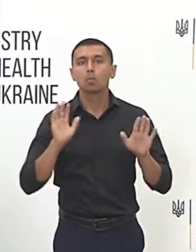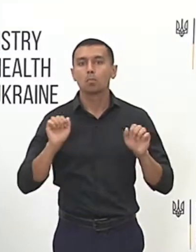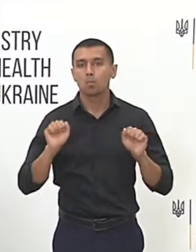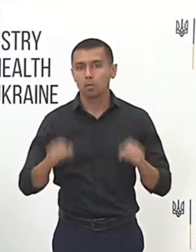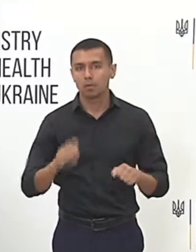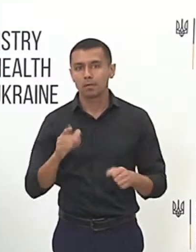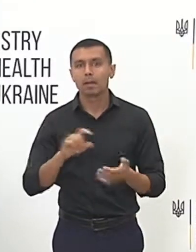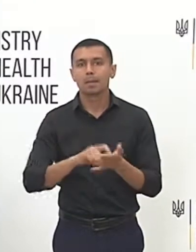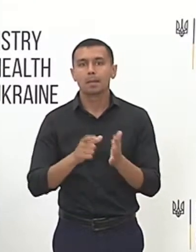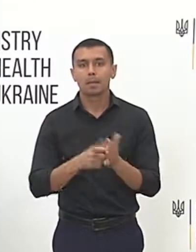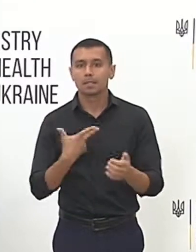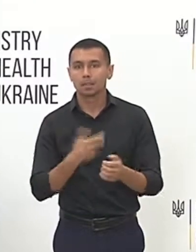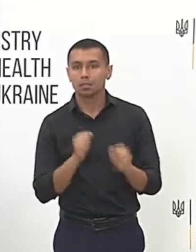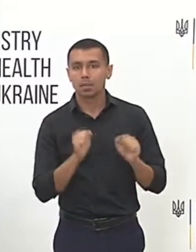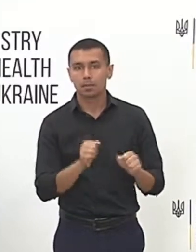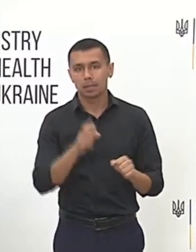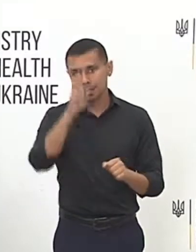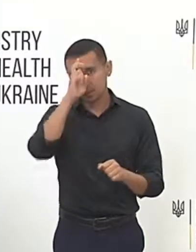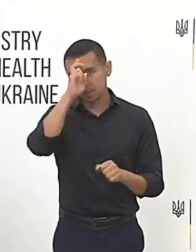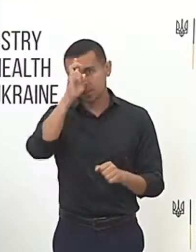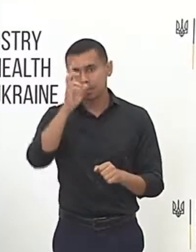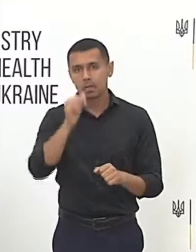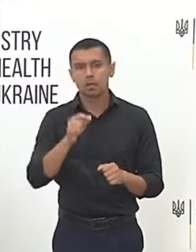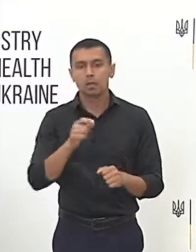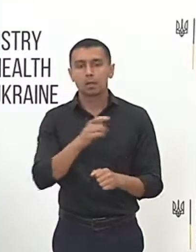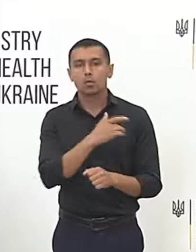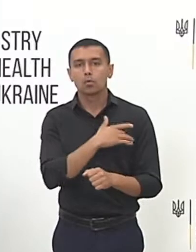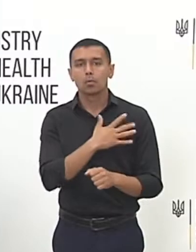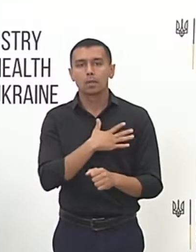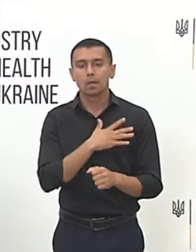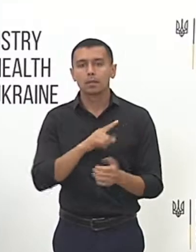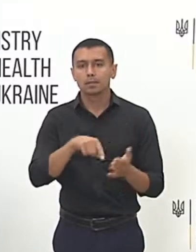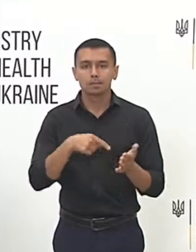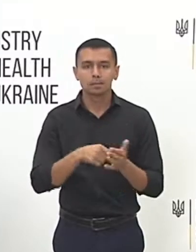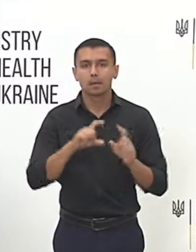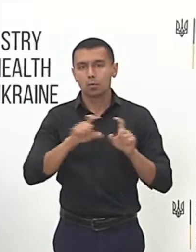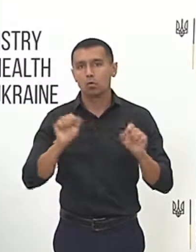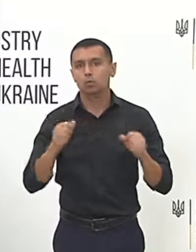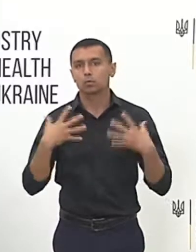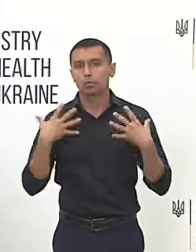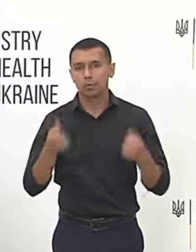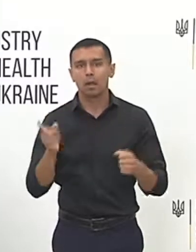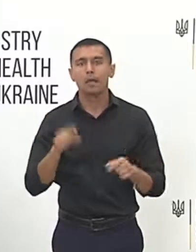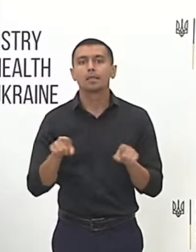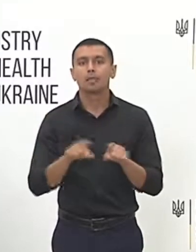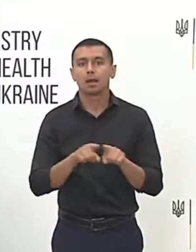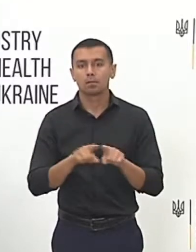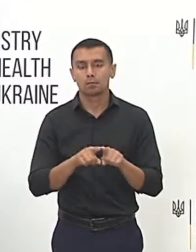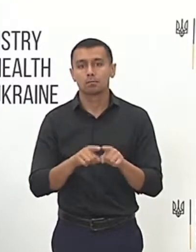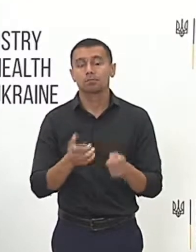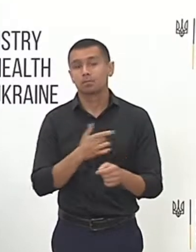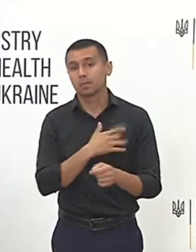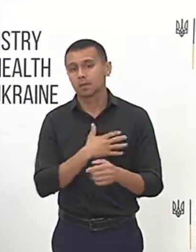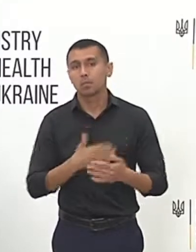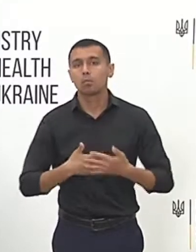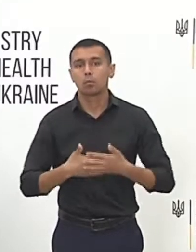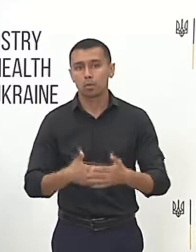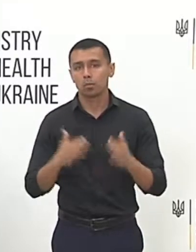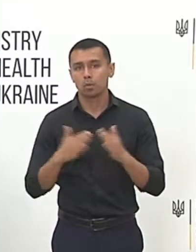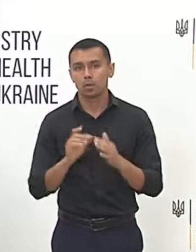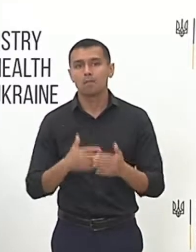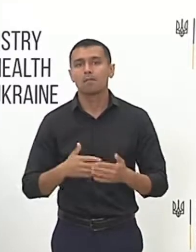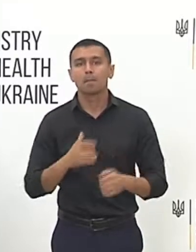в кабінетах щеплень державних і комунальних закладів охорони здоров'я, а також в приватних пологових будинках